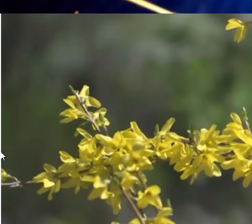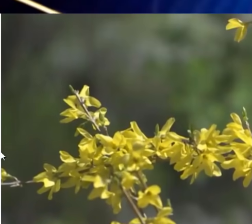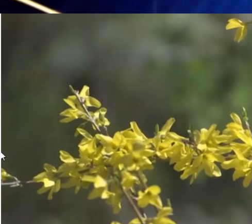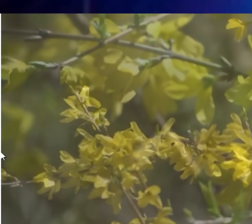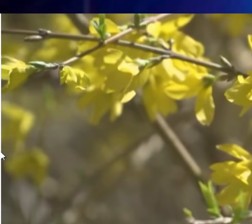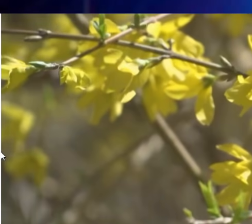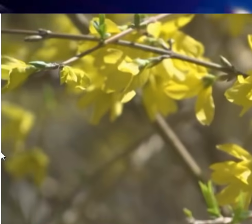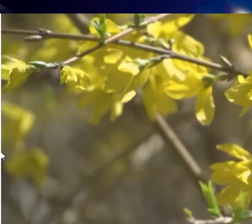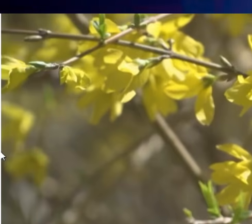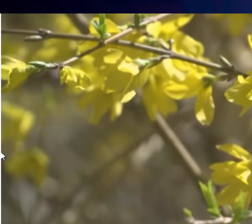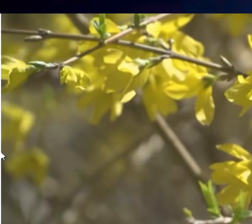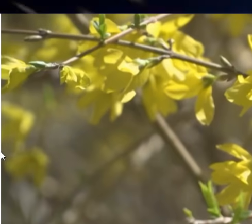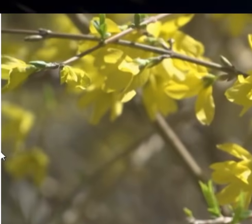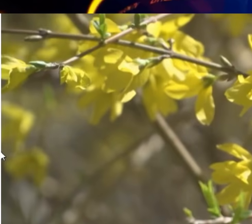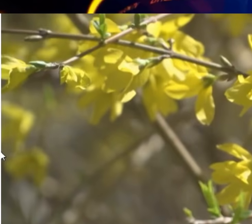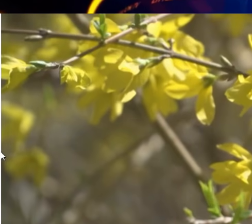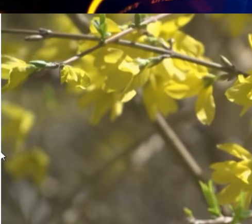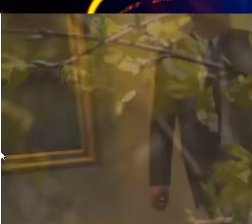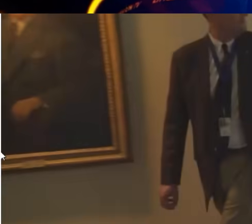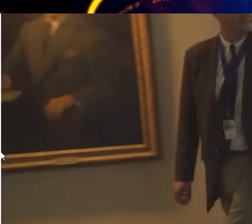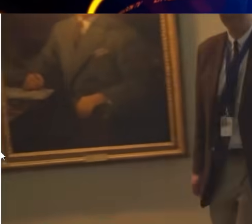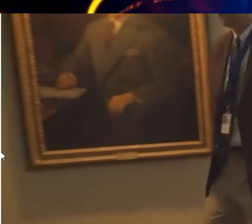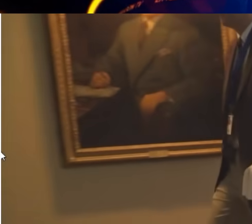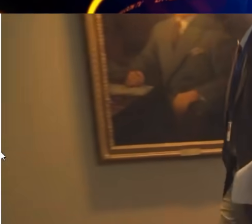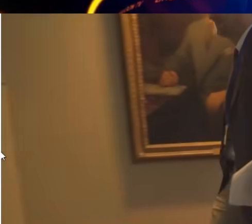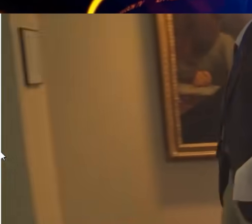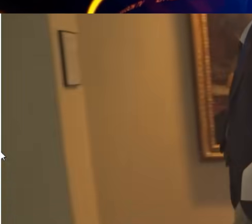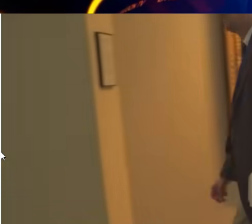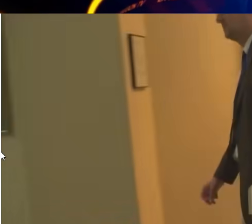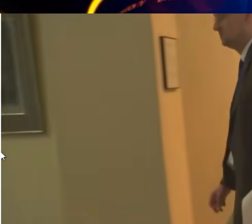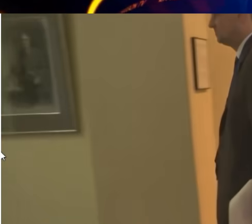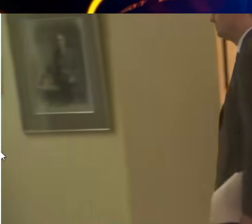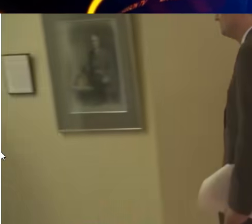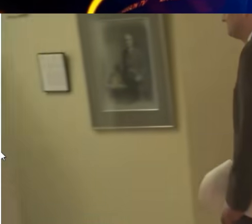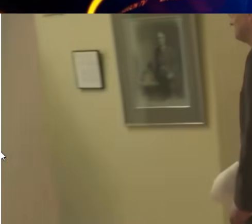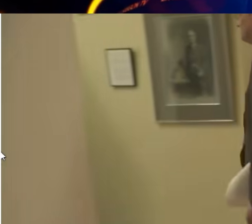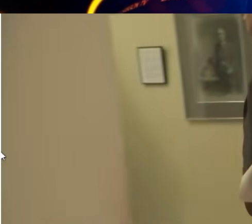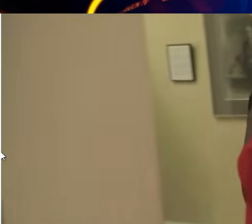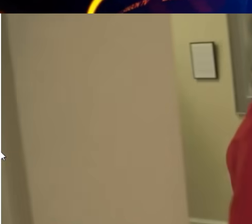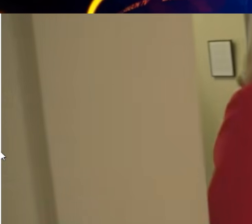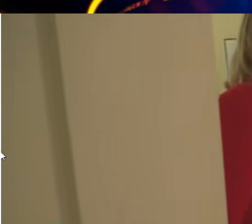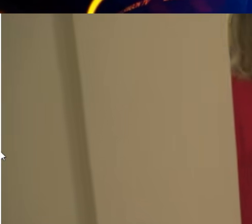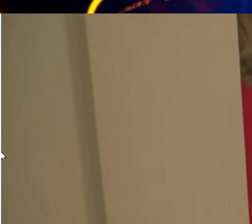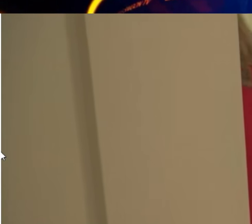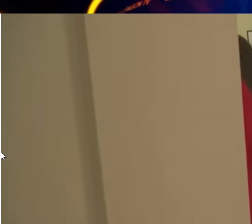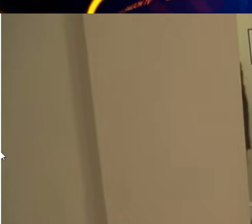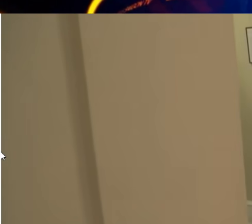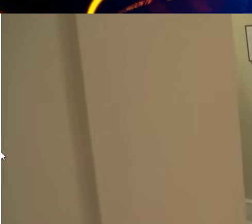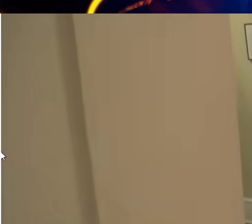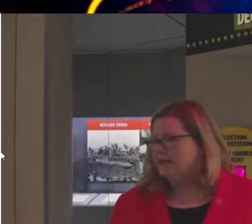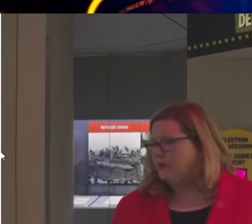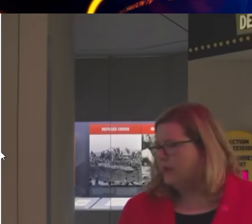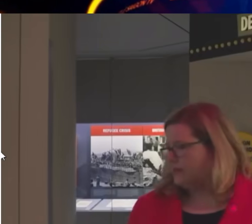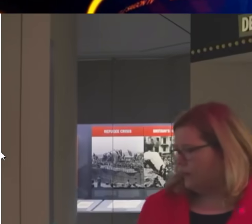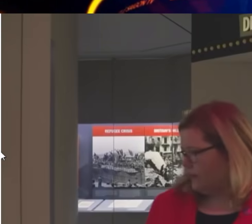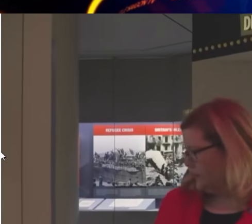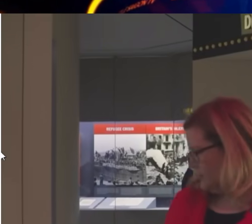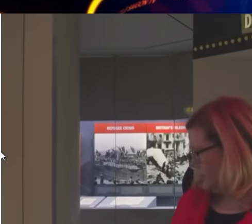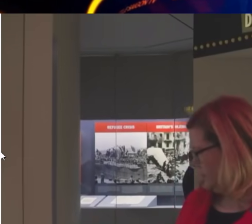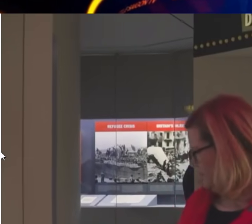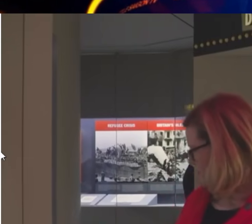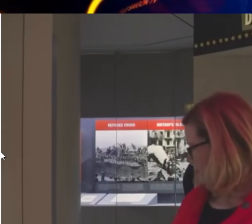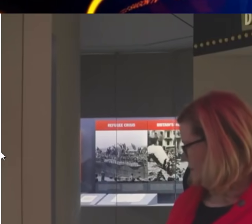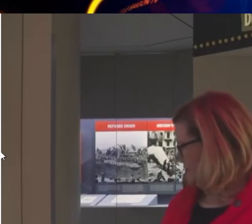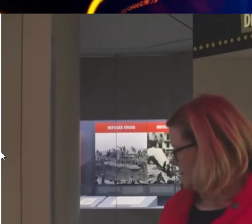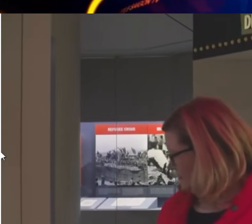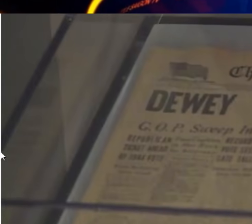được GSA công nhận thì bắt đầu cơ quan này mới giúp và cung cấp cách thức liên lạc của tất cả các cơ quan